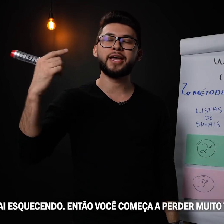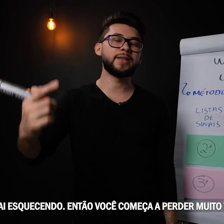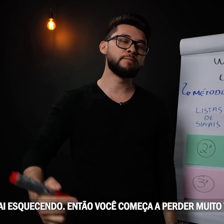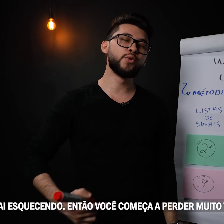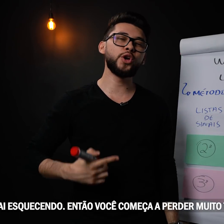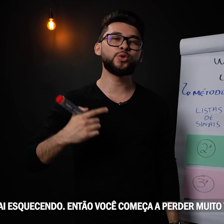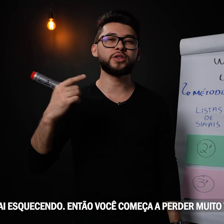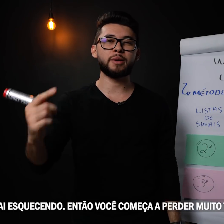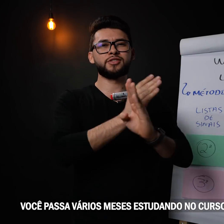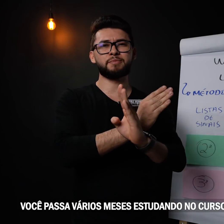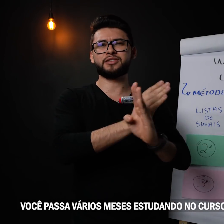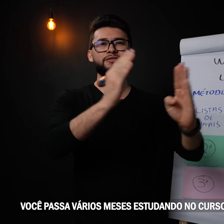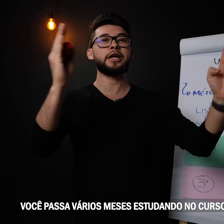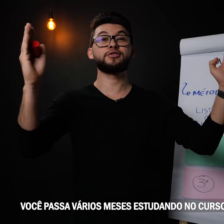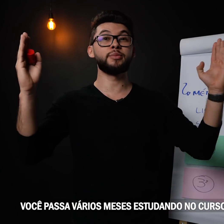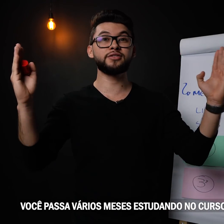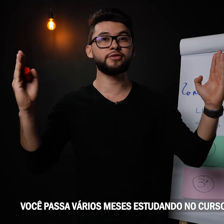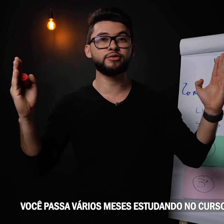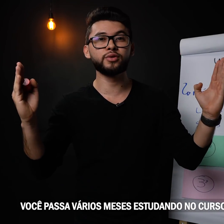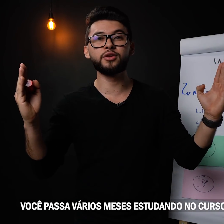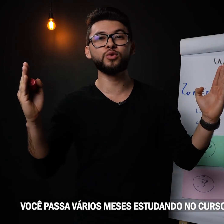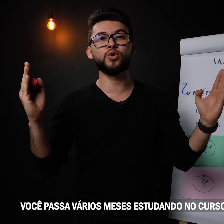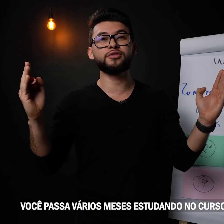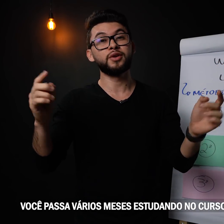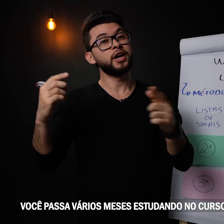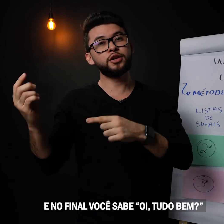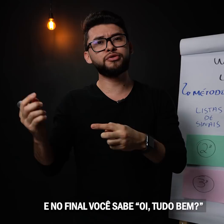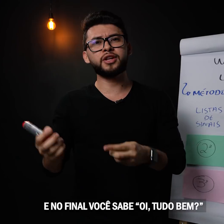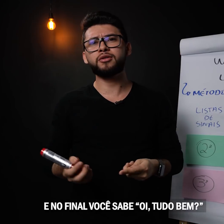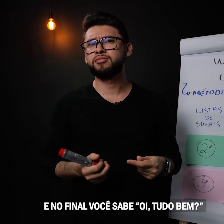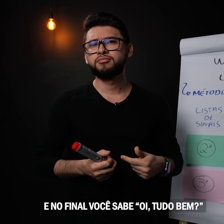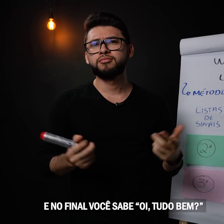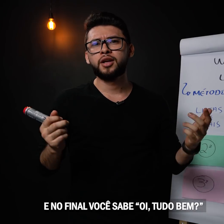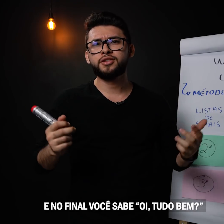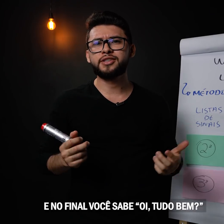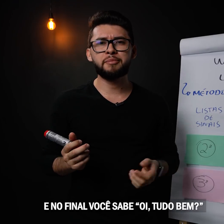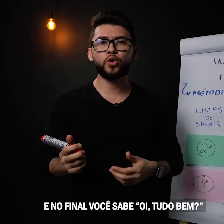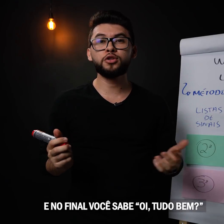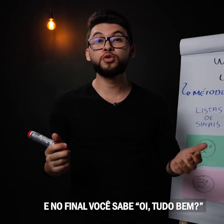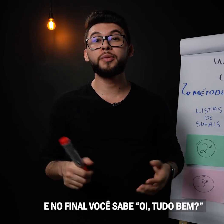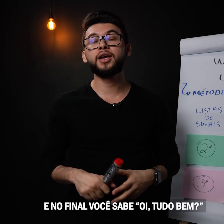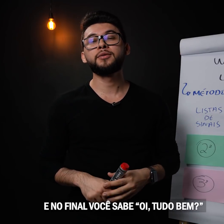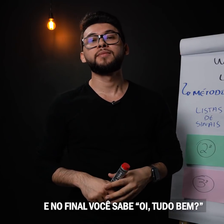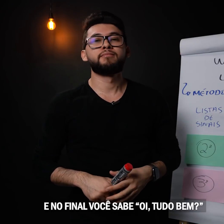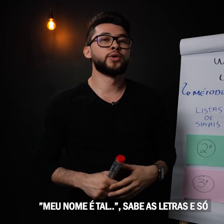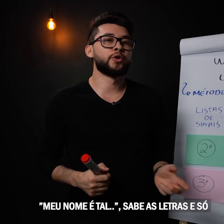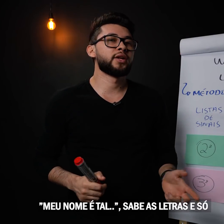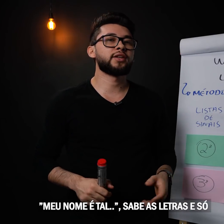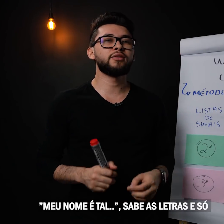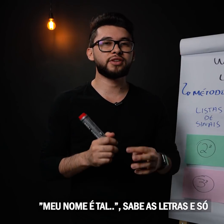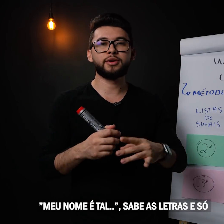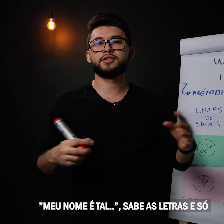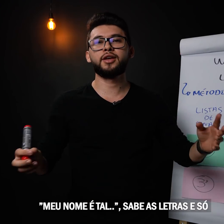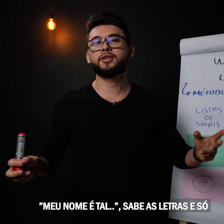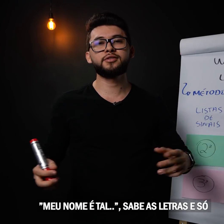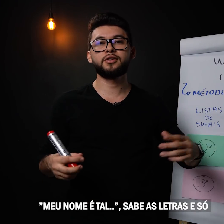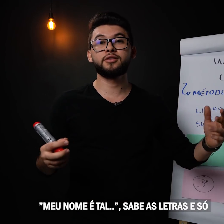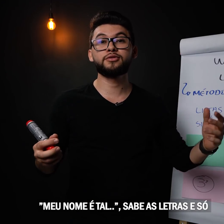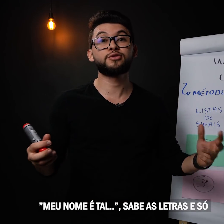perder muito tempo. Você passa vários meses estudando no curso e no final você sabe, oi, tudo bem? Meu nome é tal, sabe as letras e